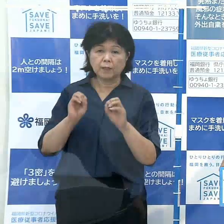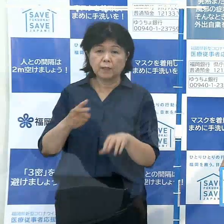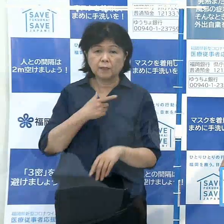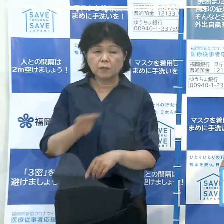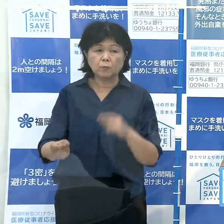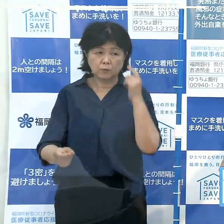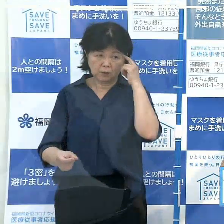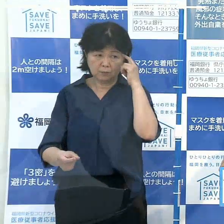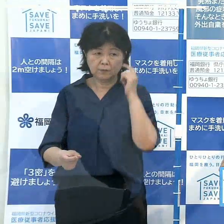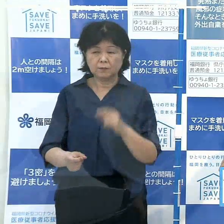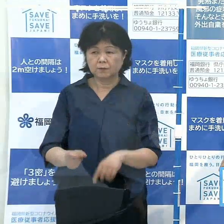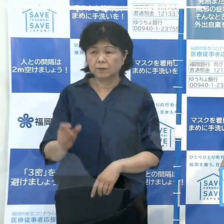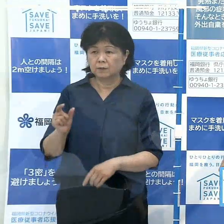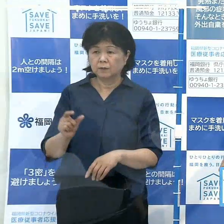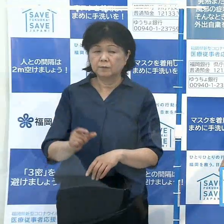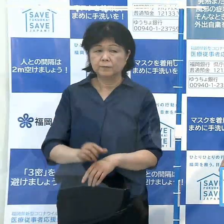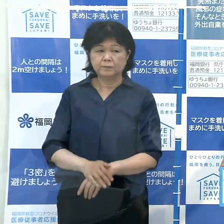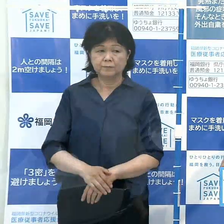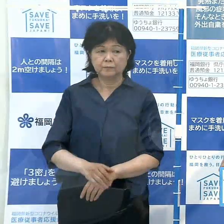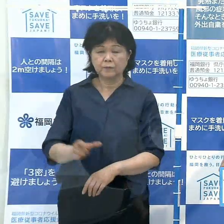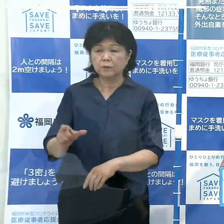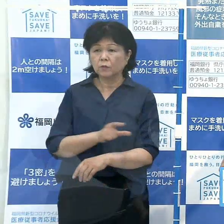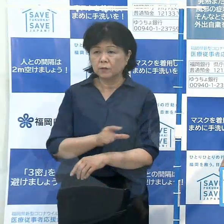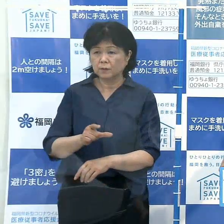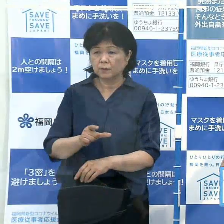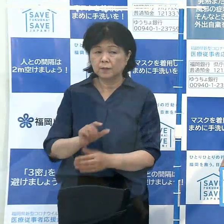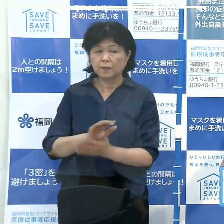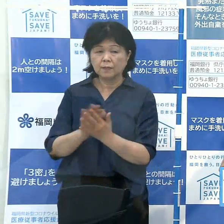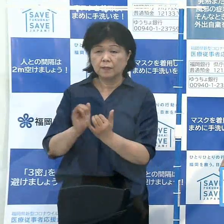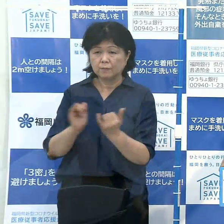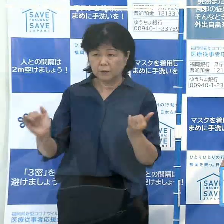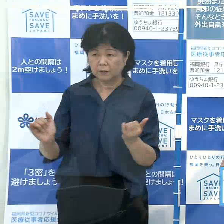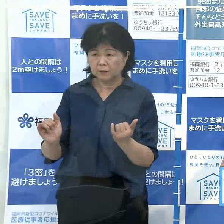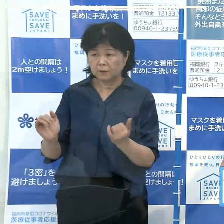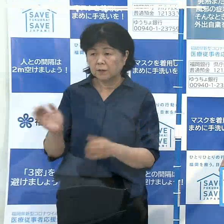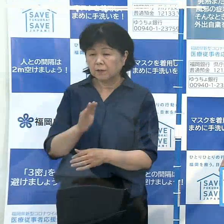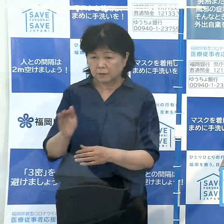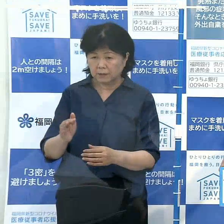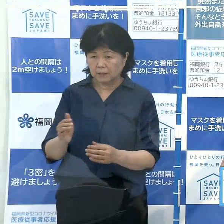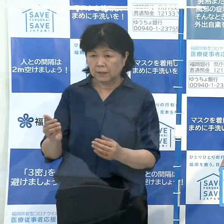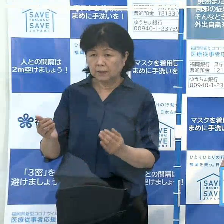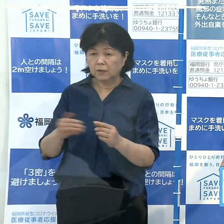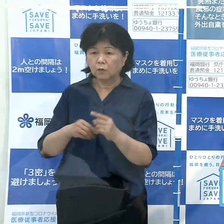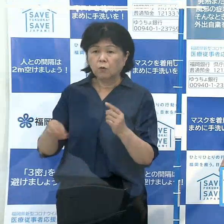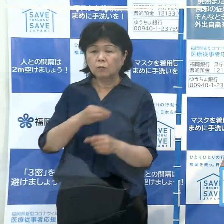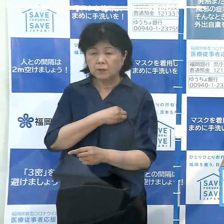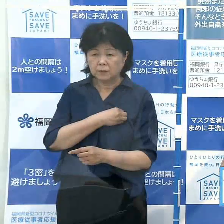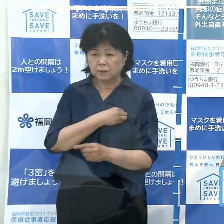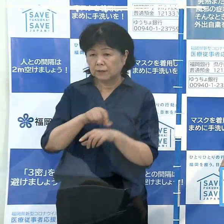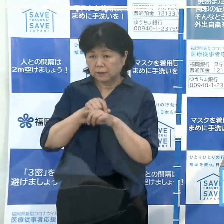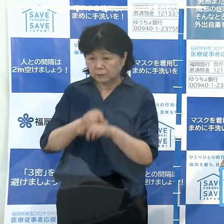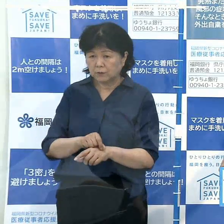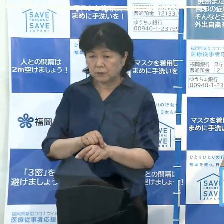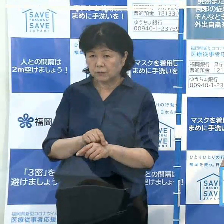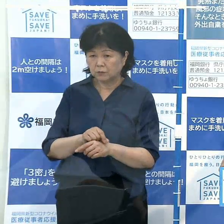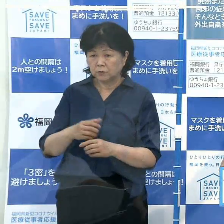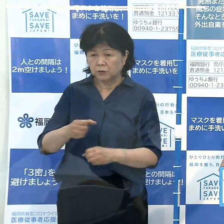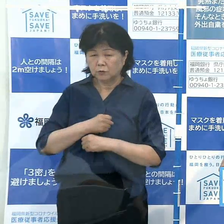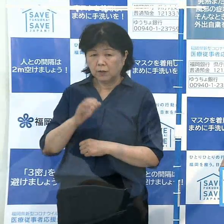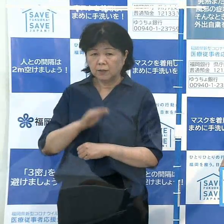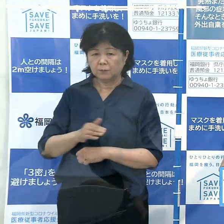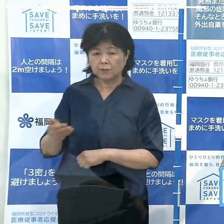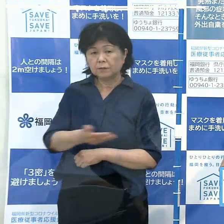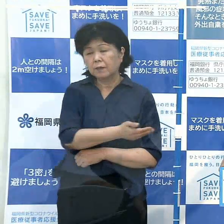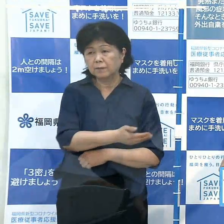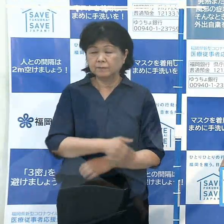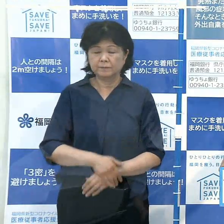。 特になんかその一般県民向けよりも厳しくした何かをってわけではない ですか。県民公務員